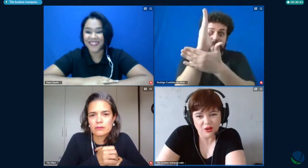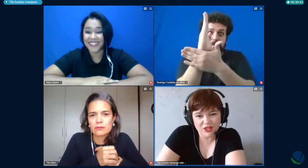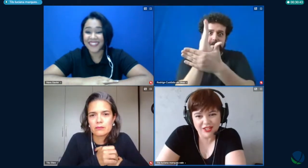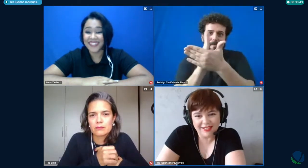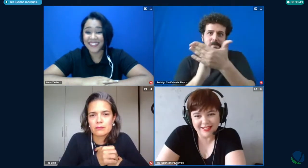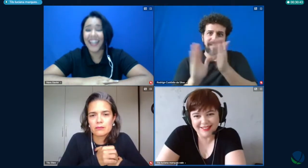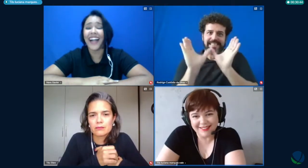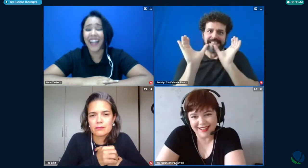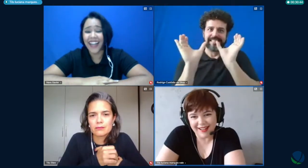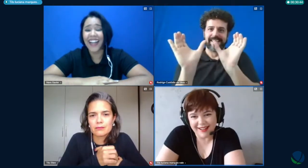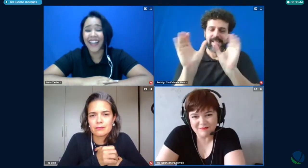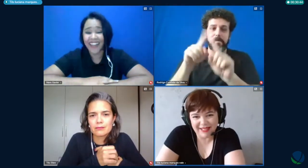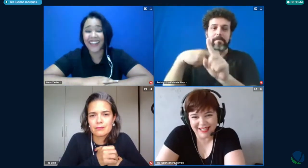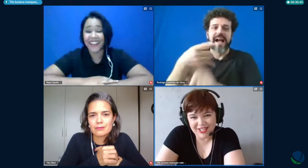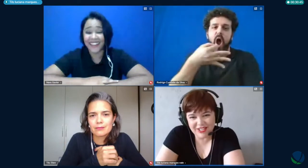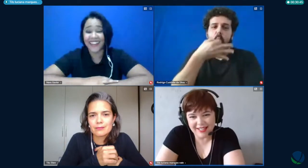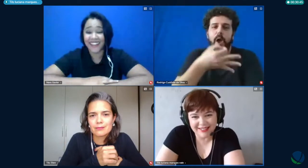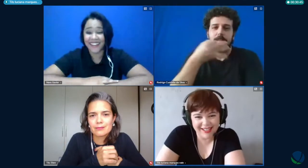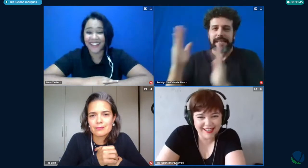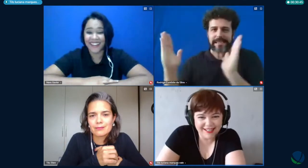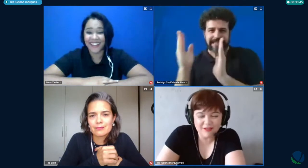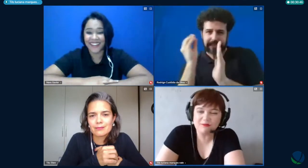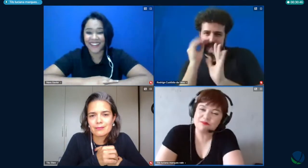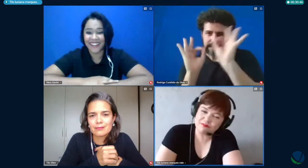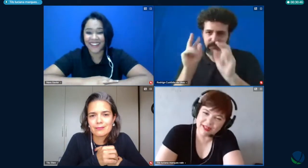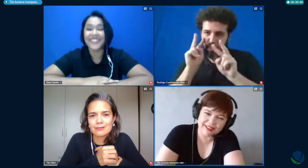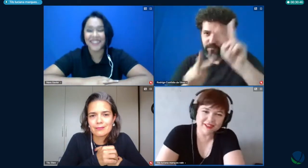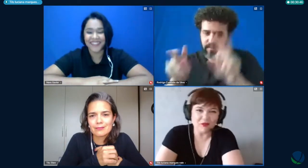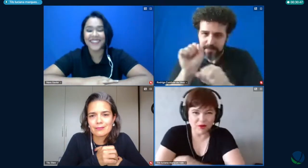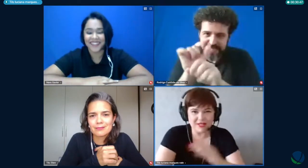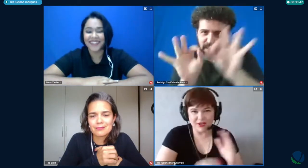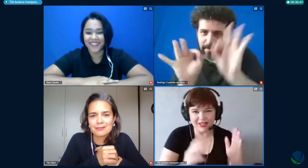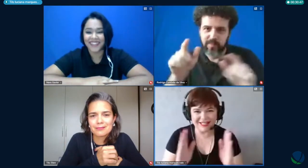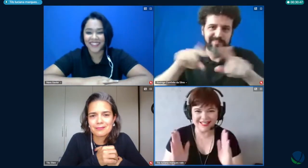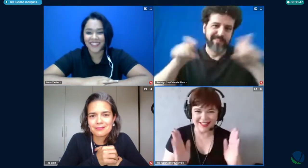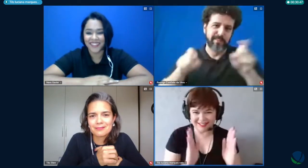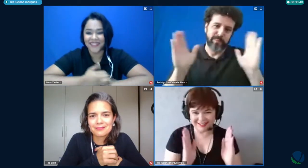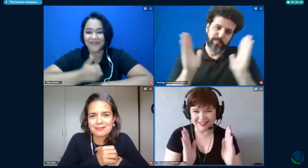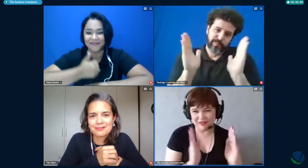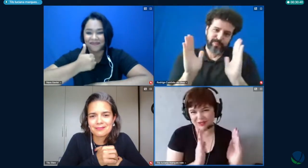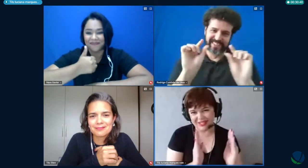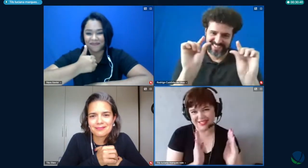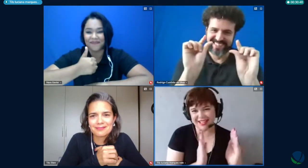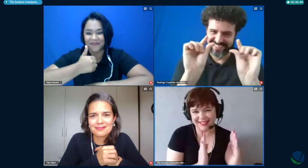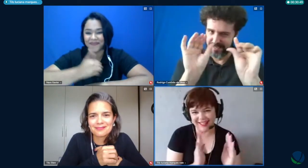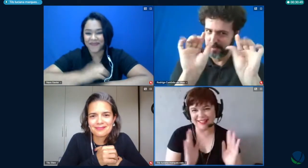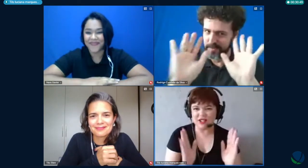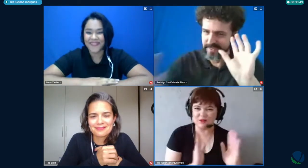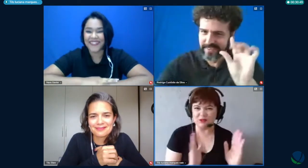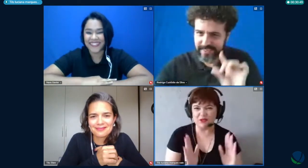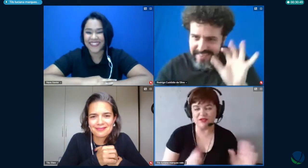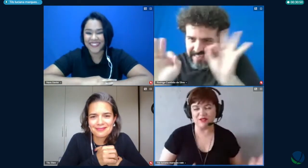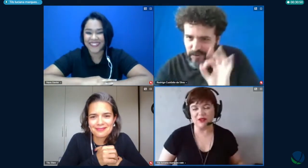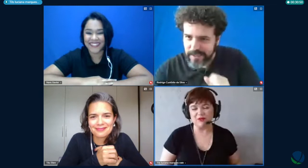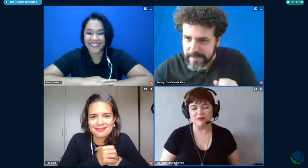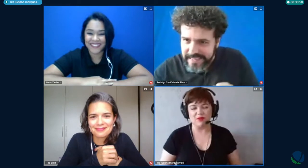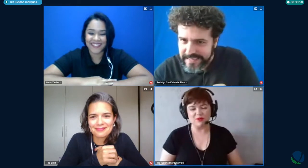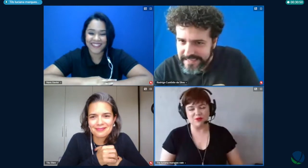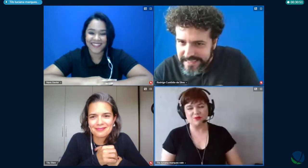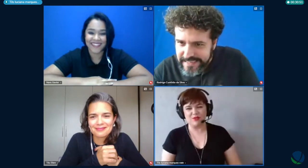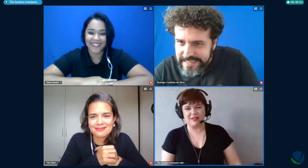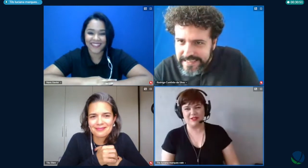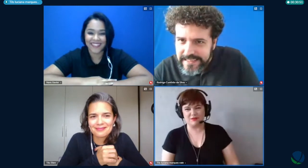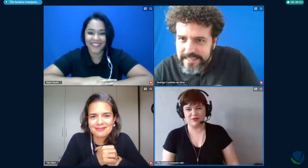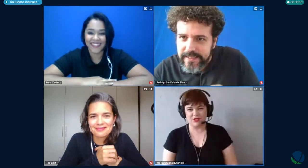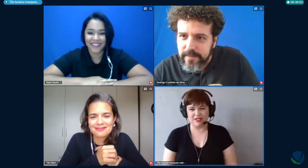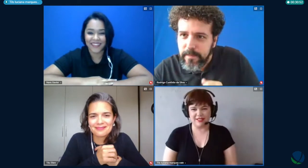O Word aqui está metade da tela para que eu possa organizar aqui. Organizar a tela, diminuir, fazer o recuo um pouco.